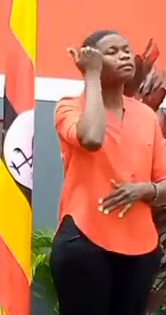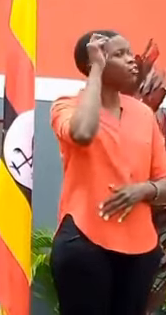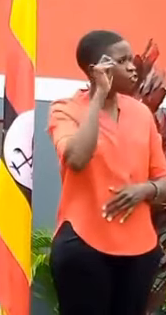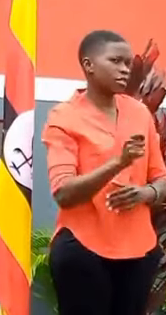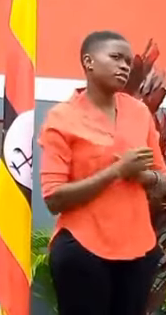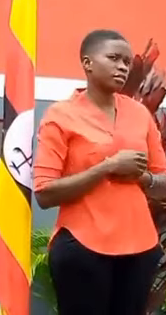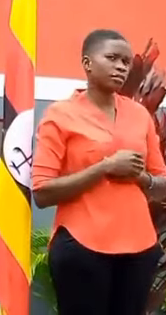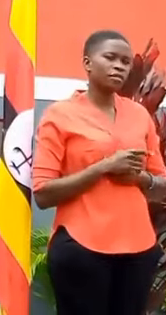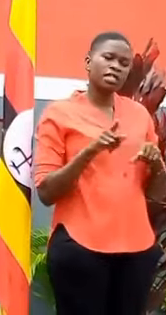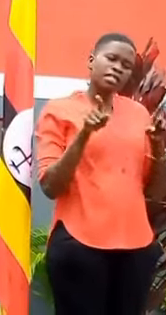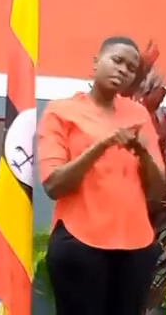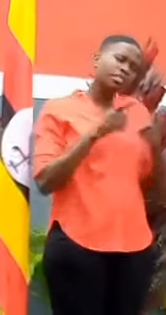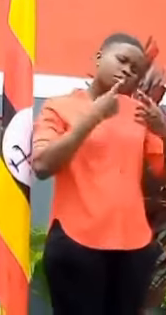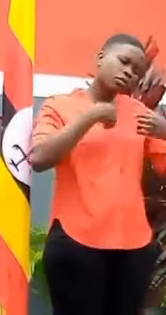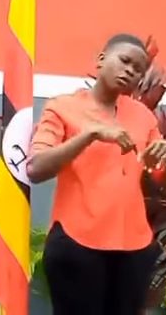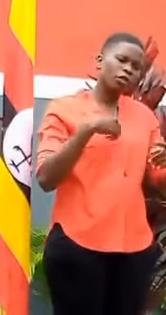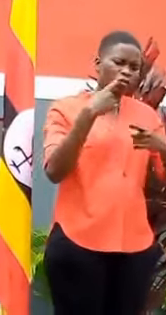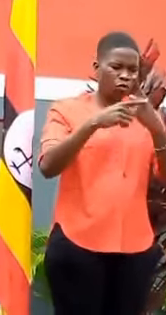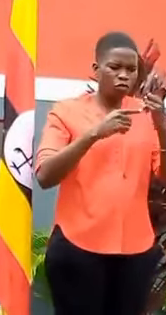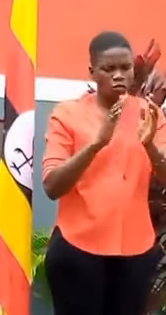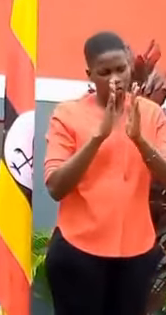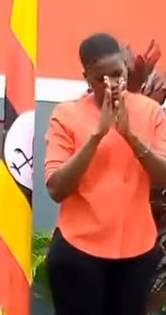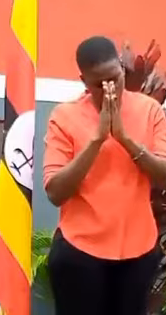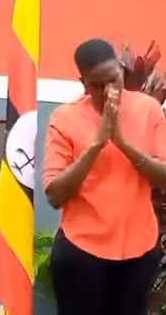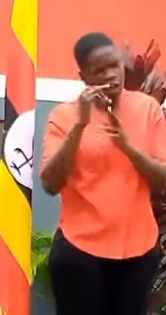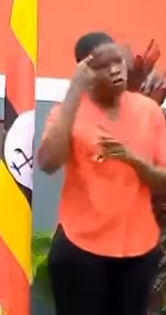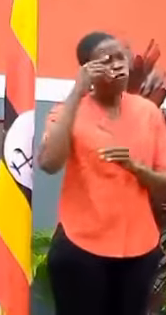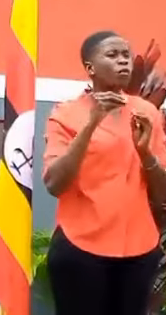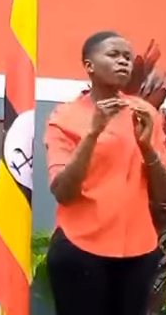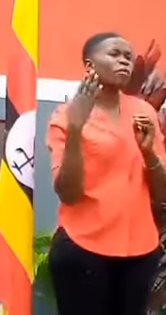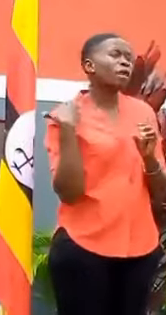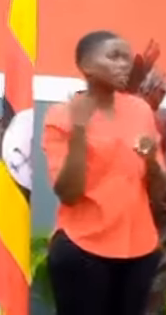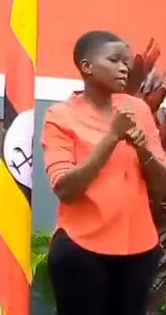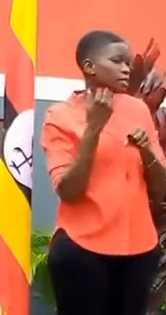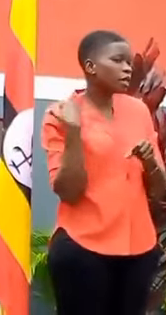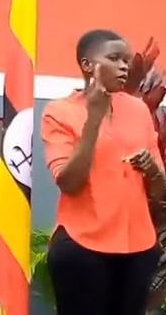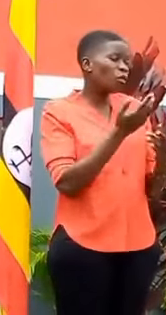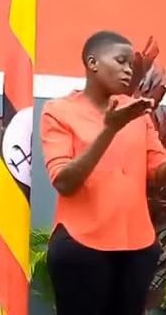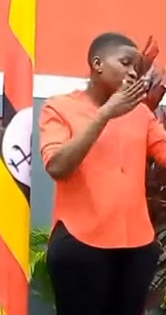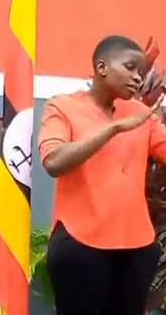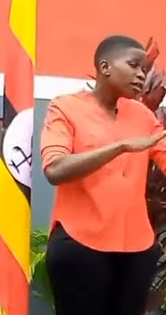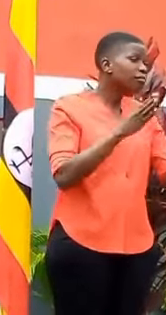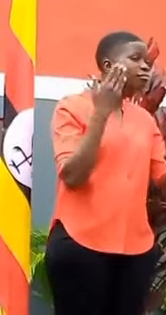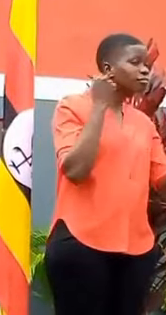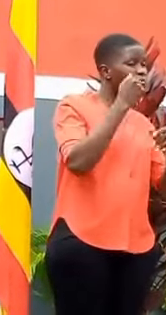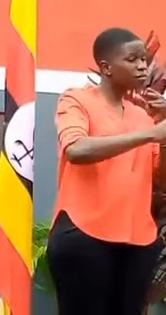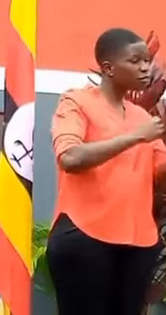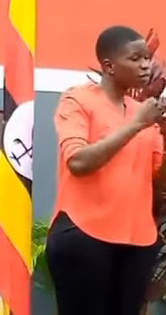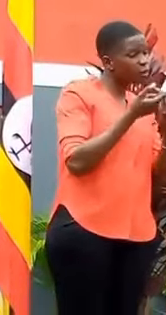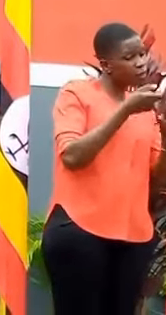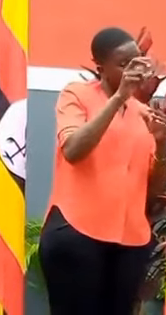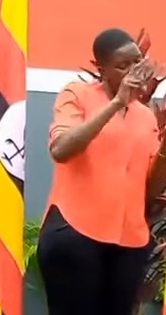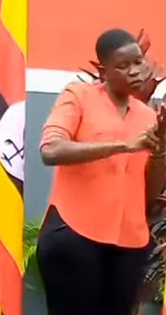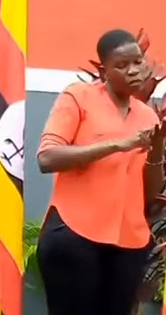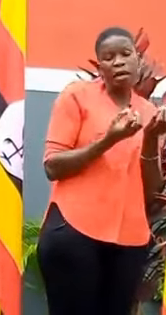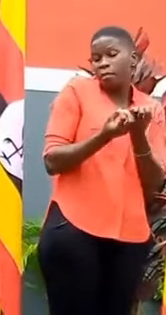Twongera n'okungubagira baganda baffe bye batta mwezi gw'ekkumi n'ogumu omwaka oguwedde. Bangi nnyo nnyo nnyo